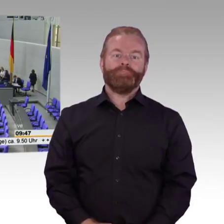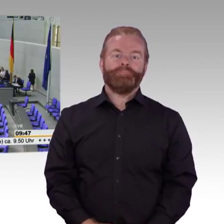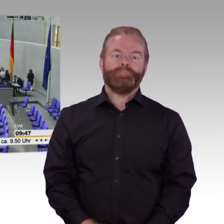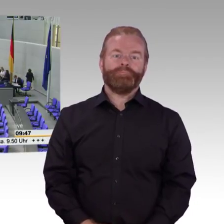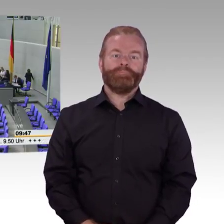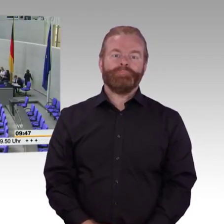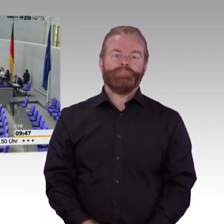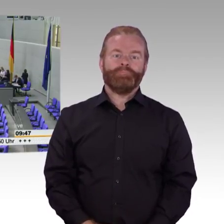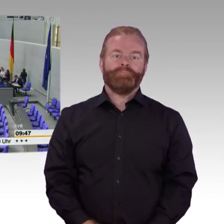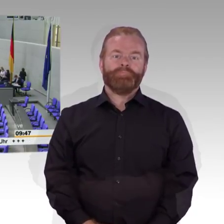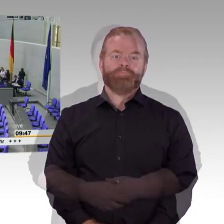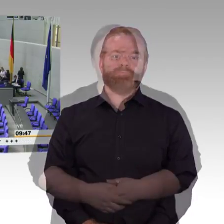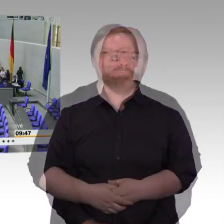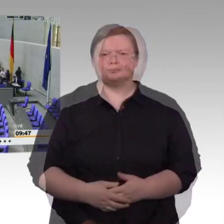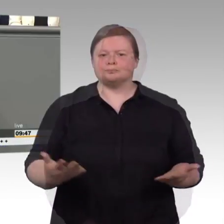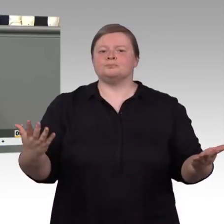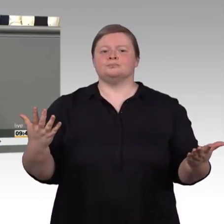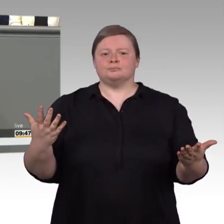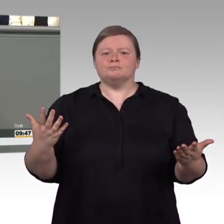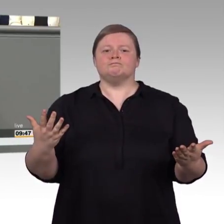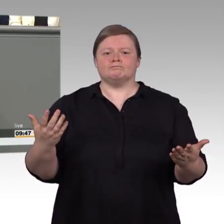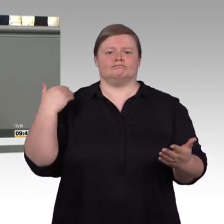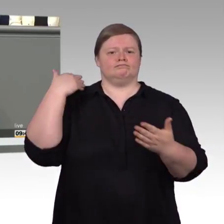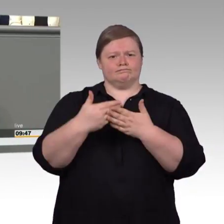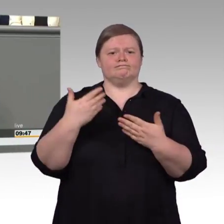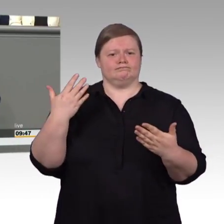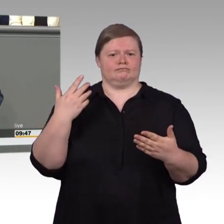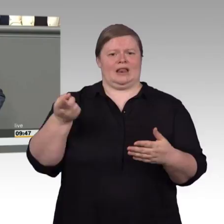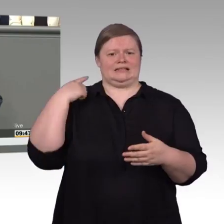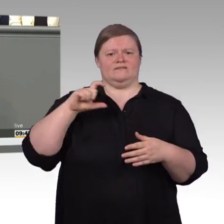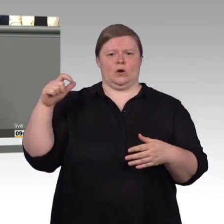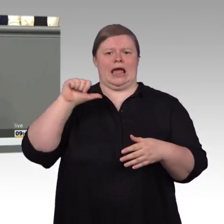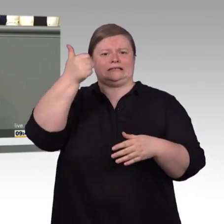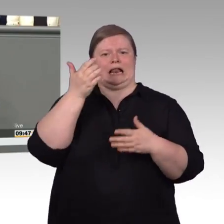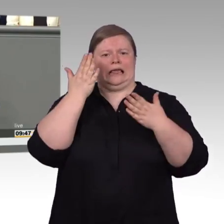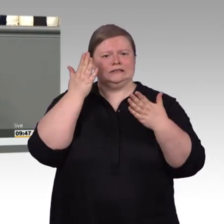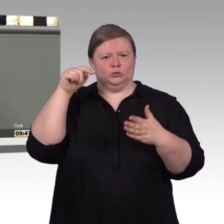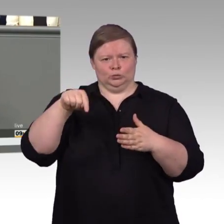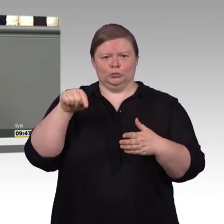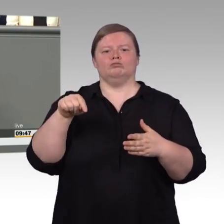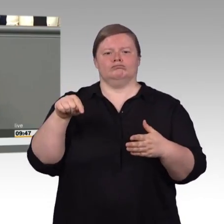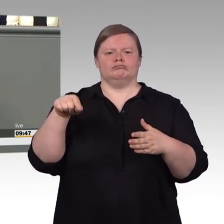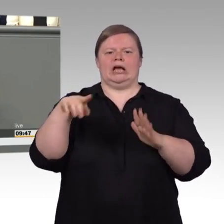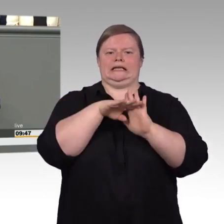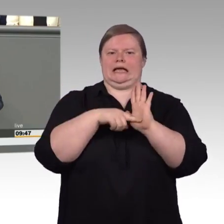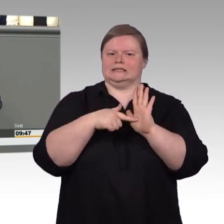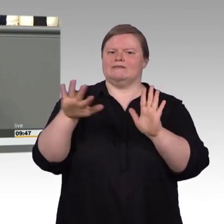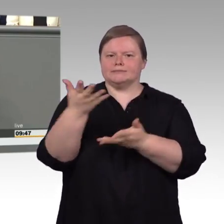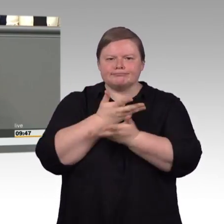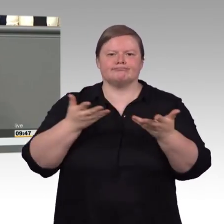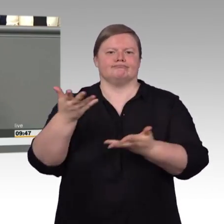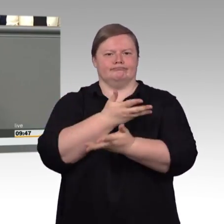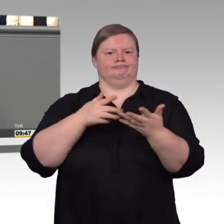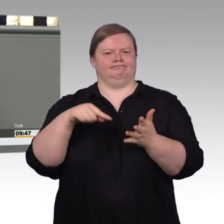haben seit 2015 intensiv darüber beraten, ist also auch kein Schnellschuss, können wir es heute mit einigen sehr guten Änderungen, die uns